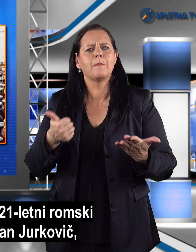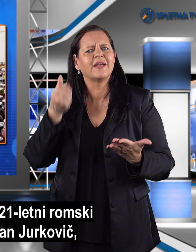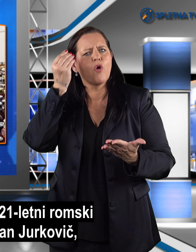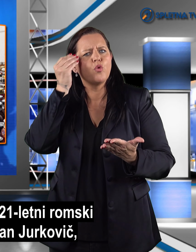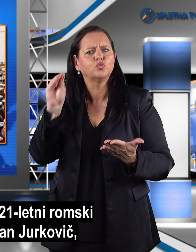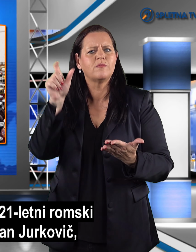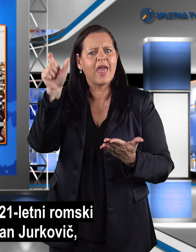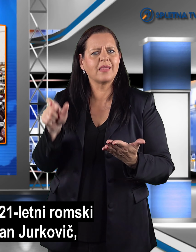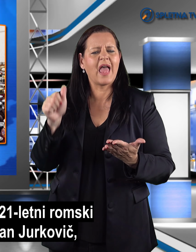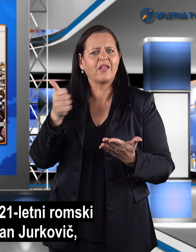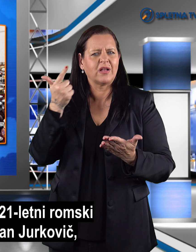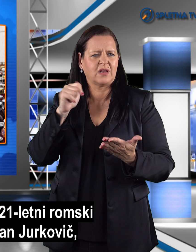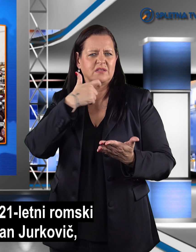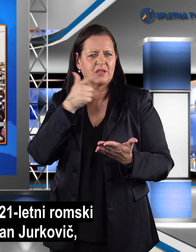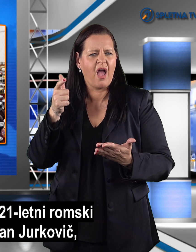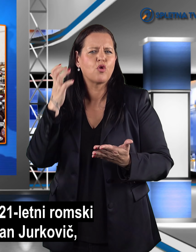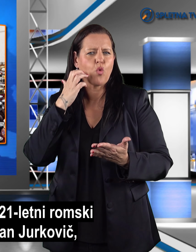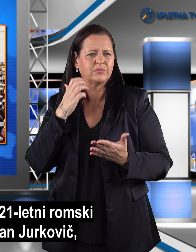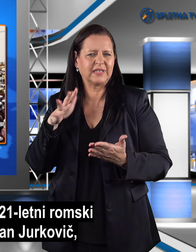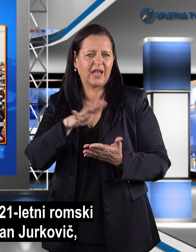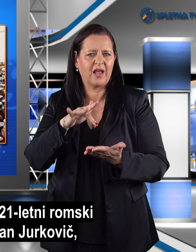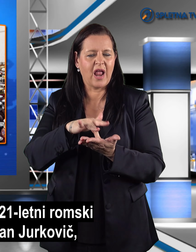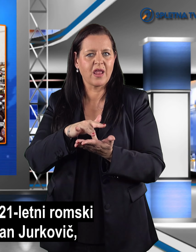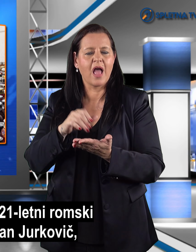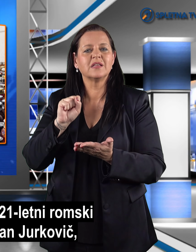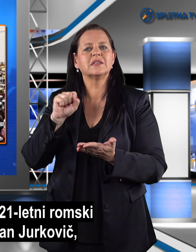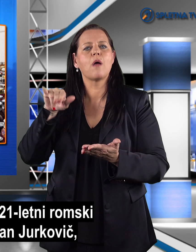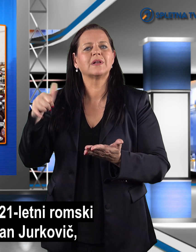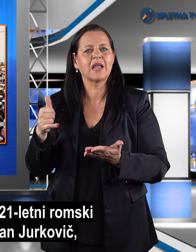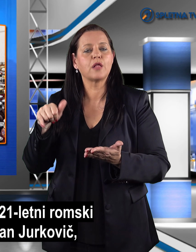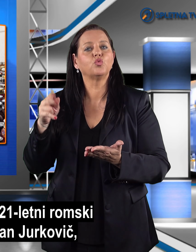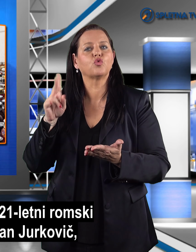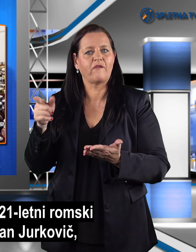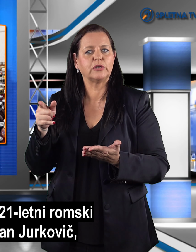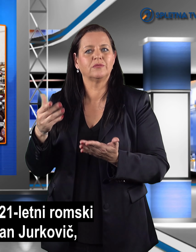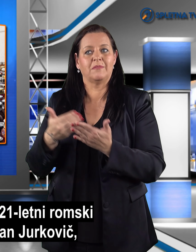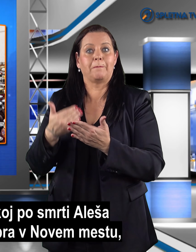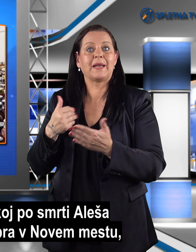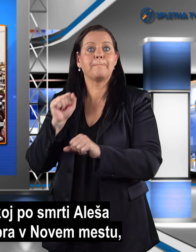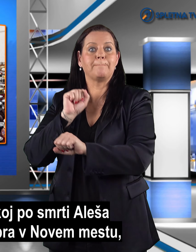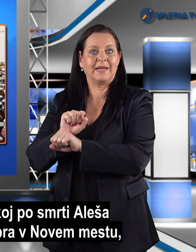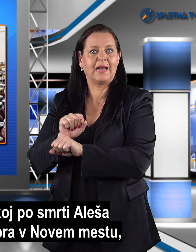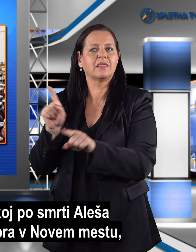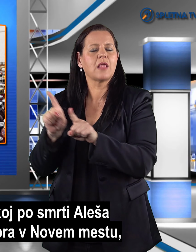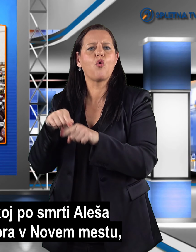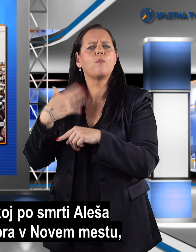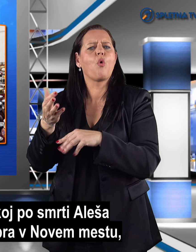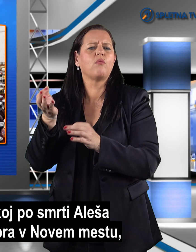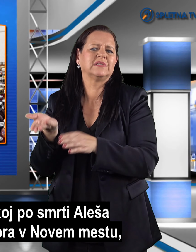Prvoosumljeni 21-letni romski krajan Sabrijan Jurkovič, ki so ga priprli takoj po smrti Aleša Šutarja konec oktobra